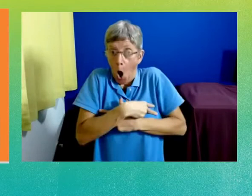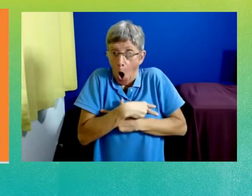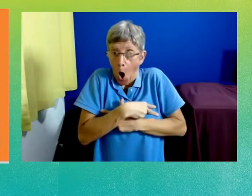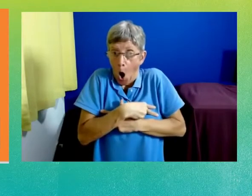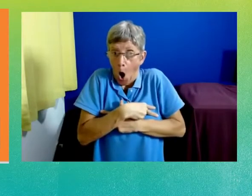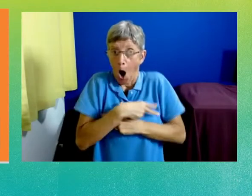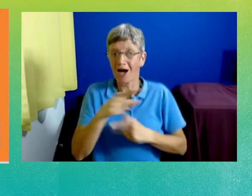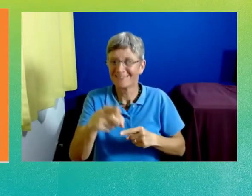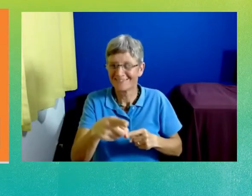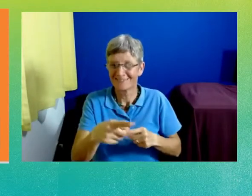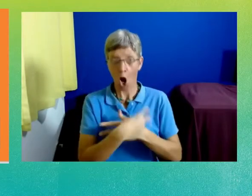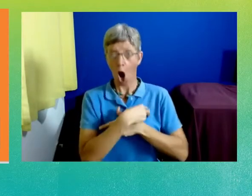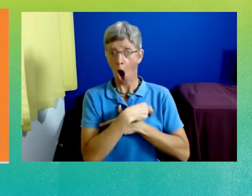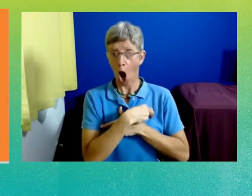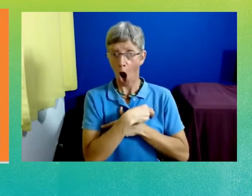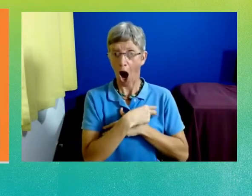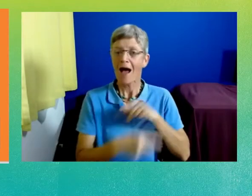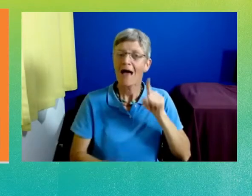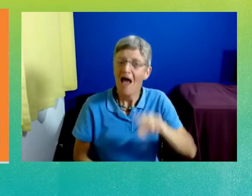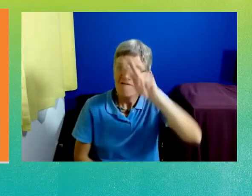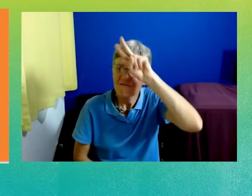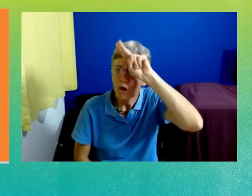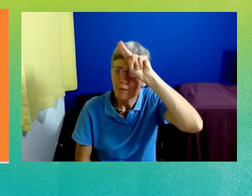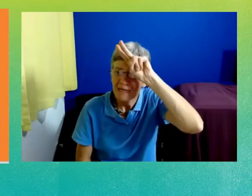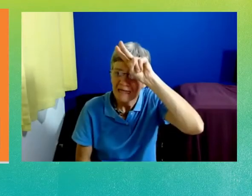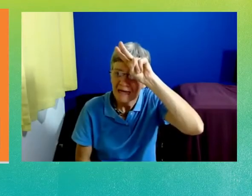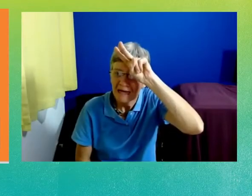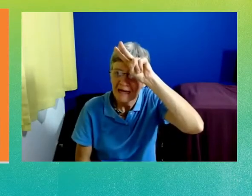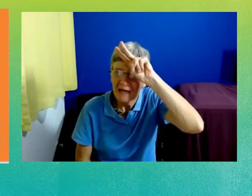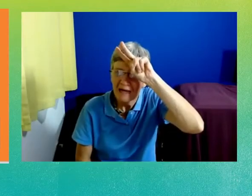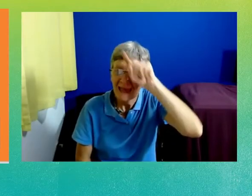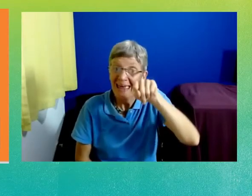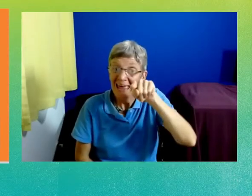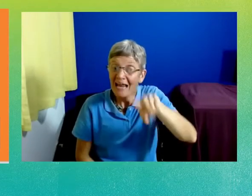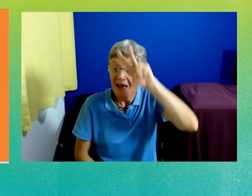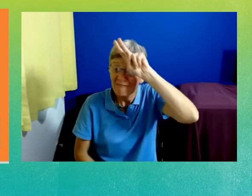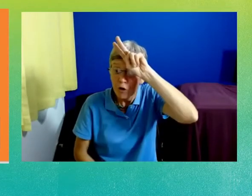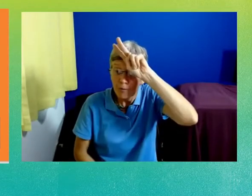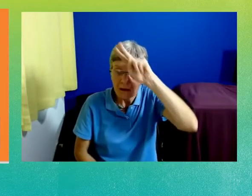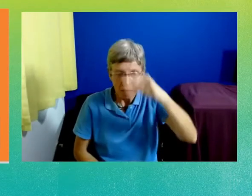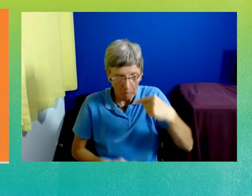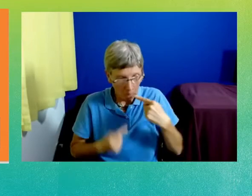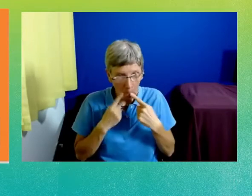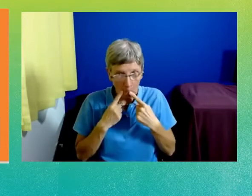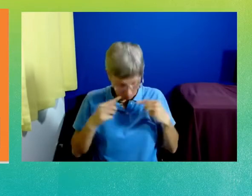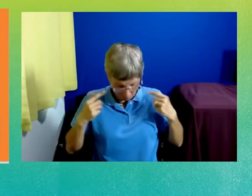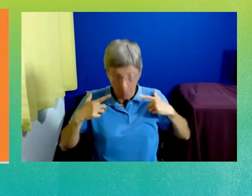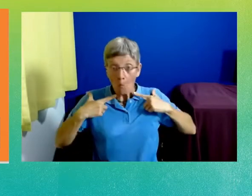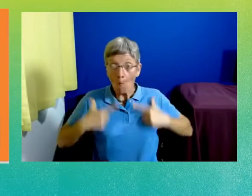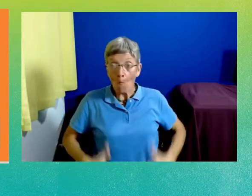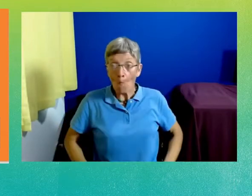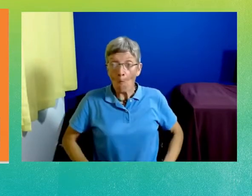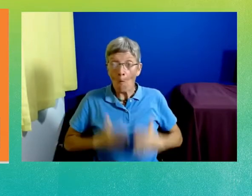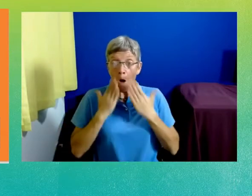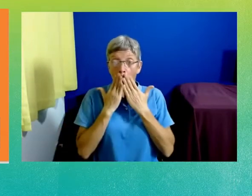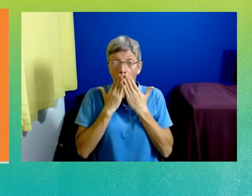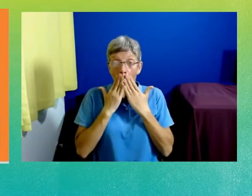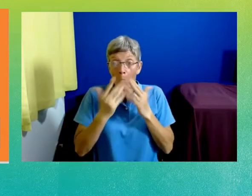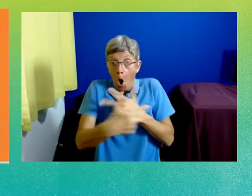aí essas propostas. Veja. Na imagem, aí você pode